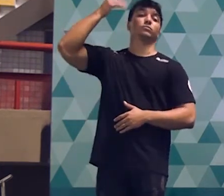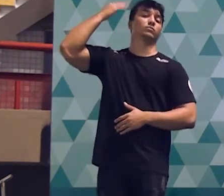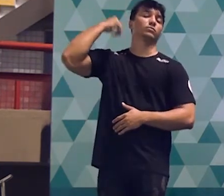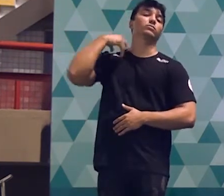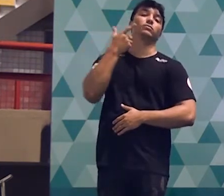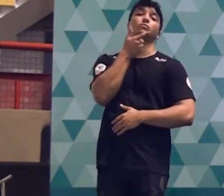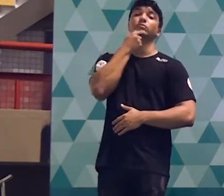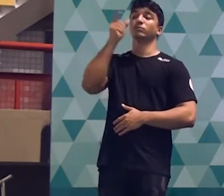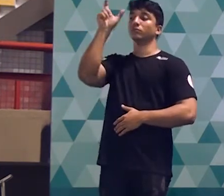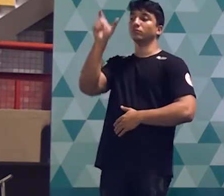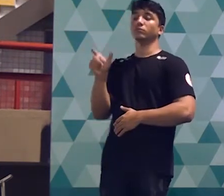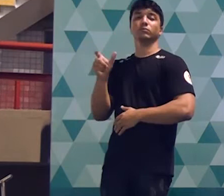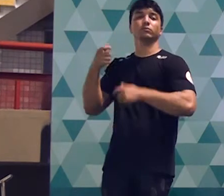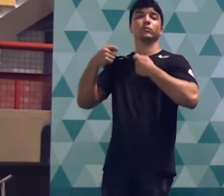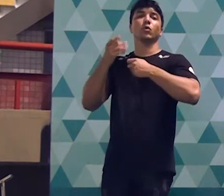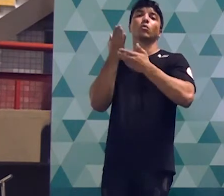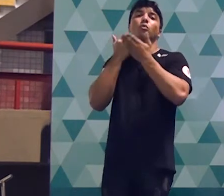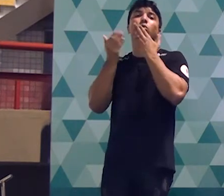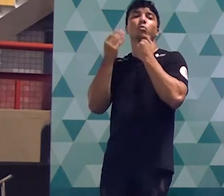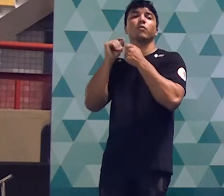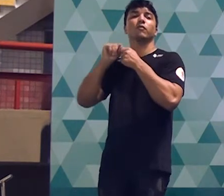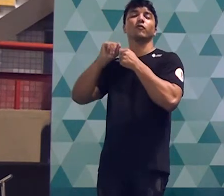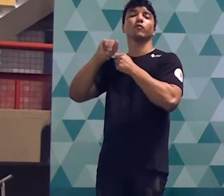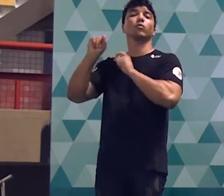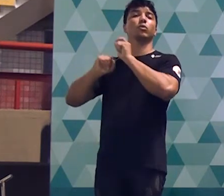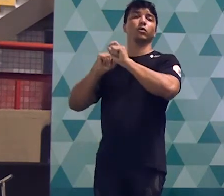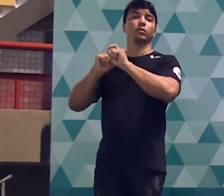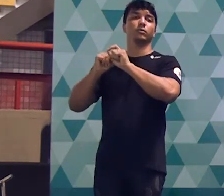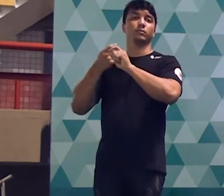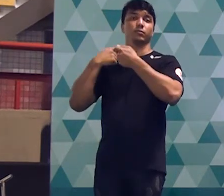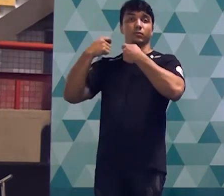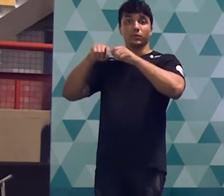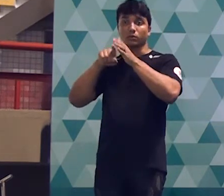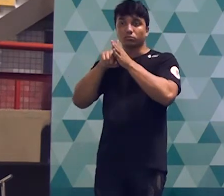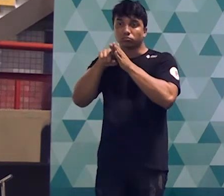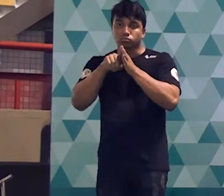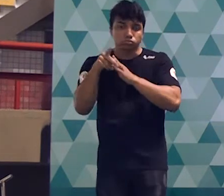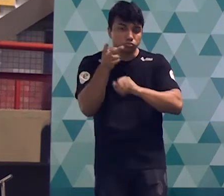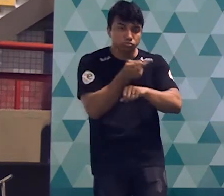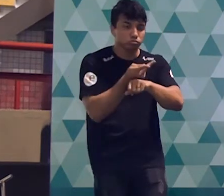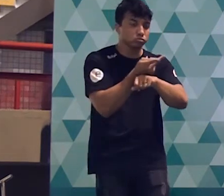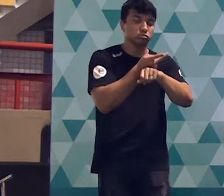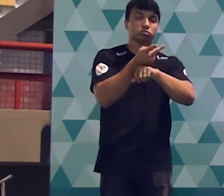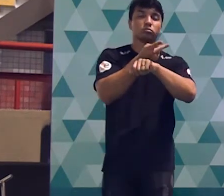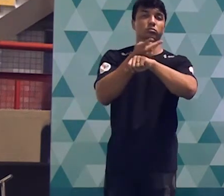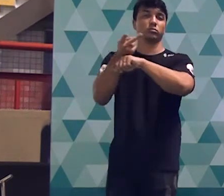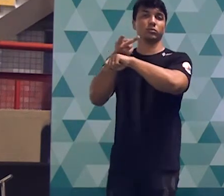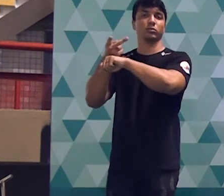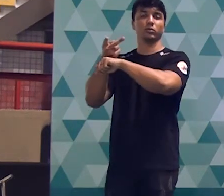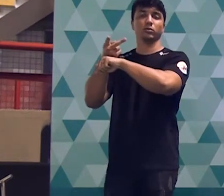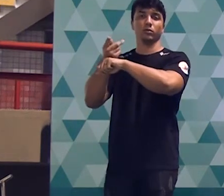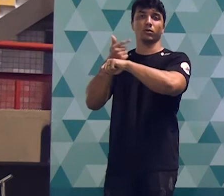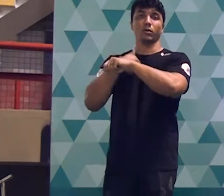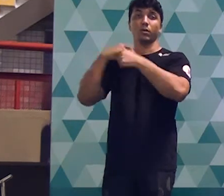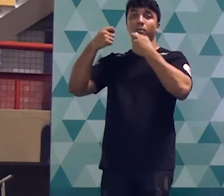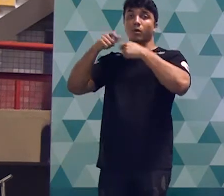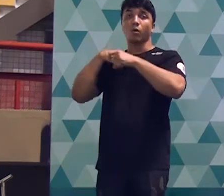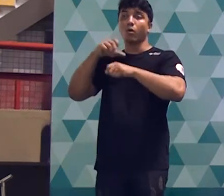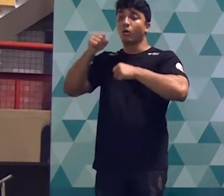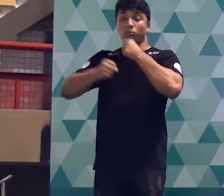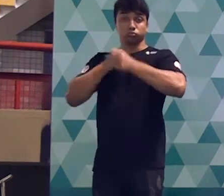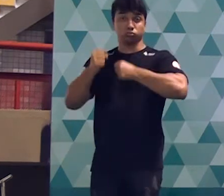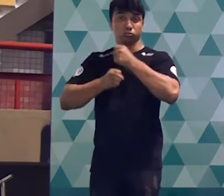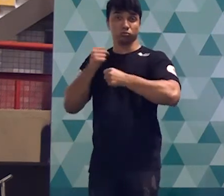primitivo fazia para comer? Ele tinha que caçar, e para caçar, ele